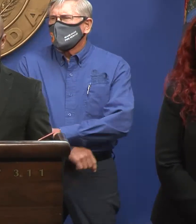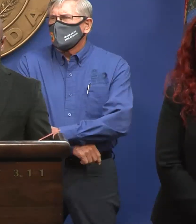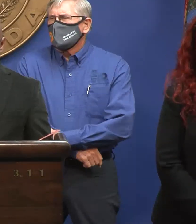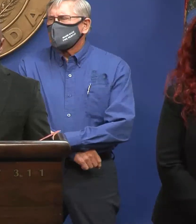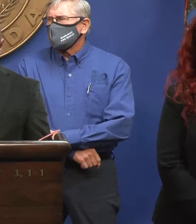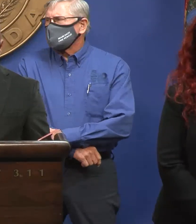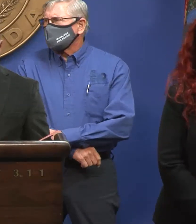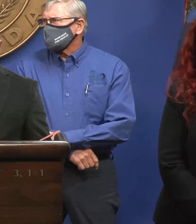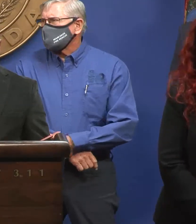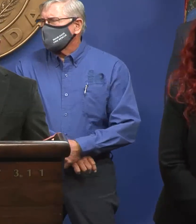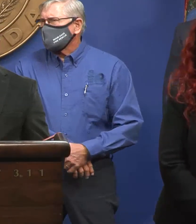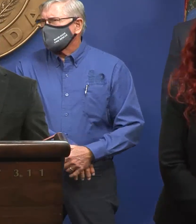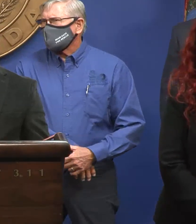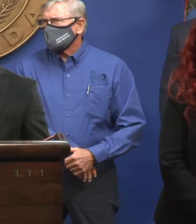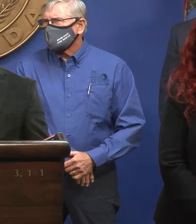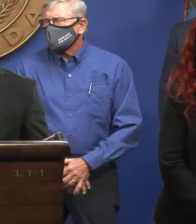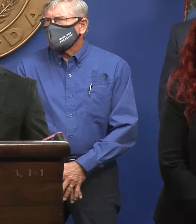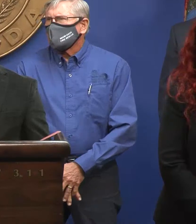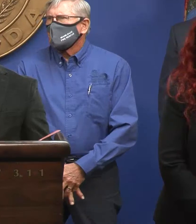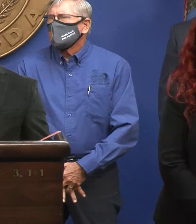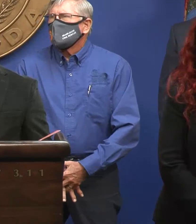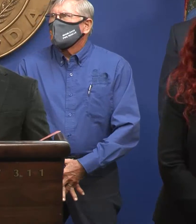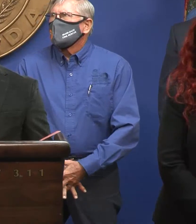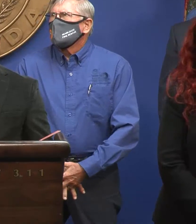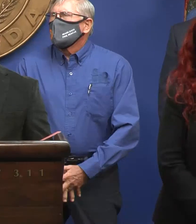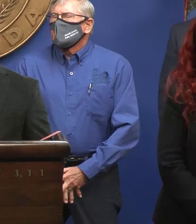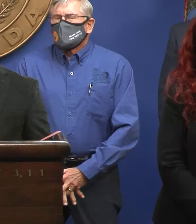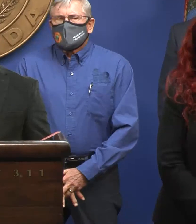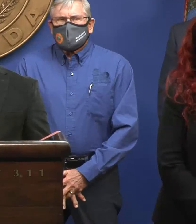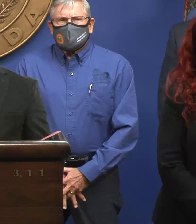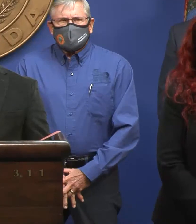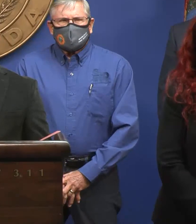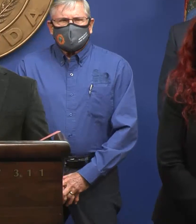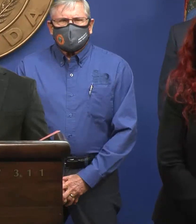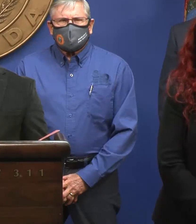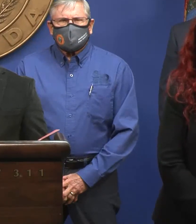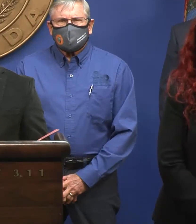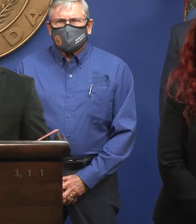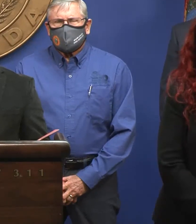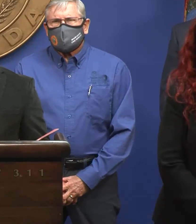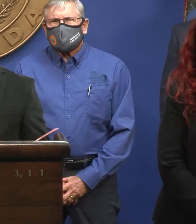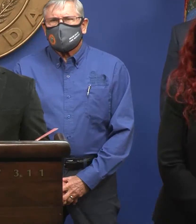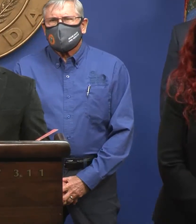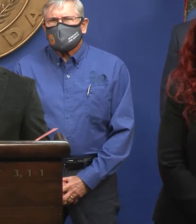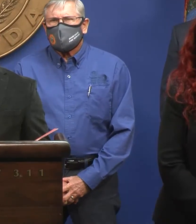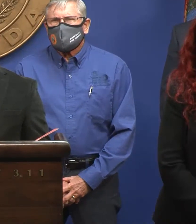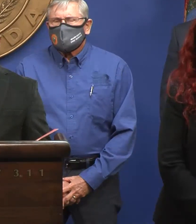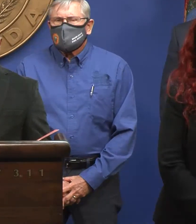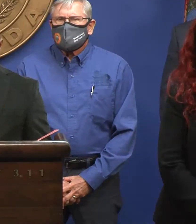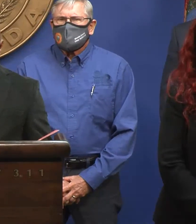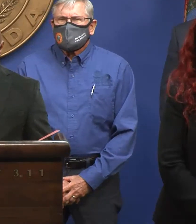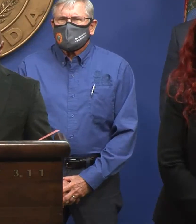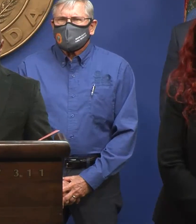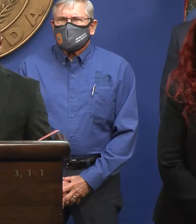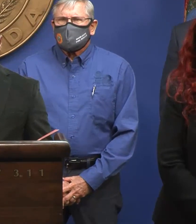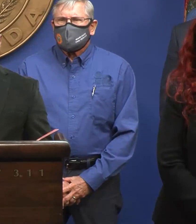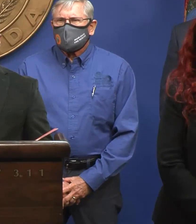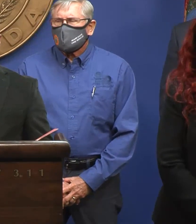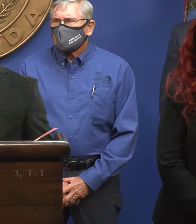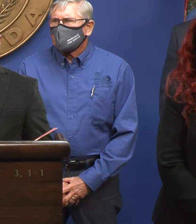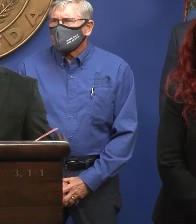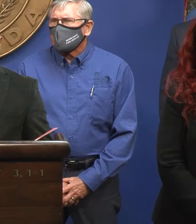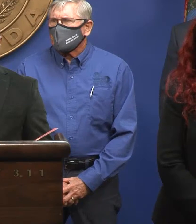pour nous dans le détail chaque point. Premier point, il faut que nous restions informés. Il faut nous gagner information qui sortent dans source